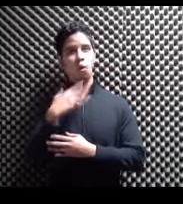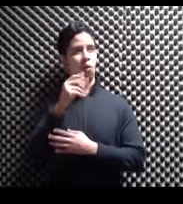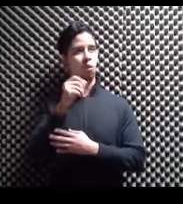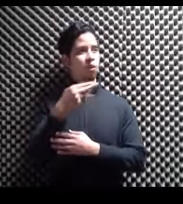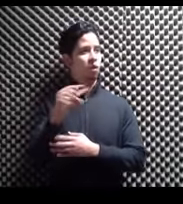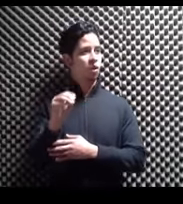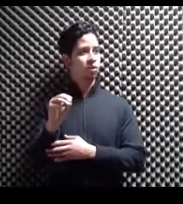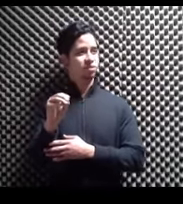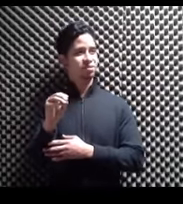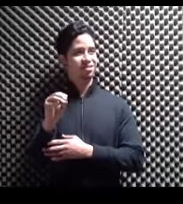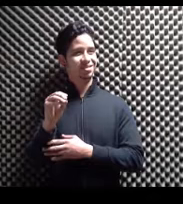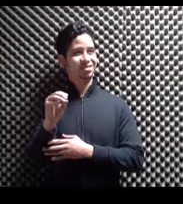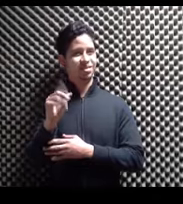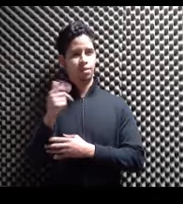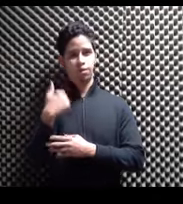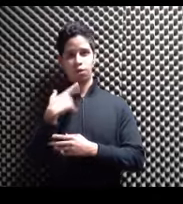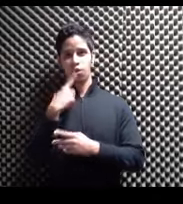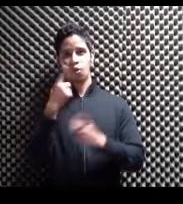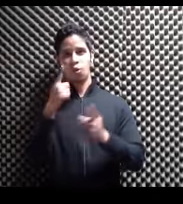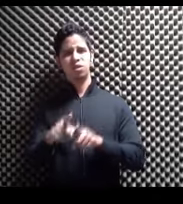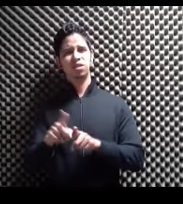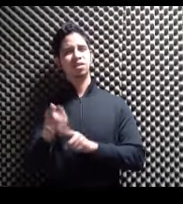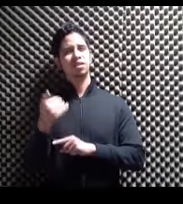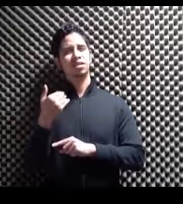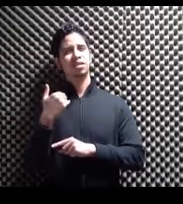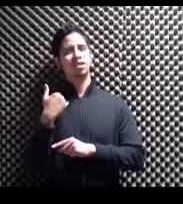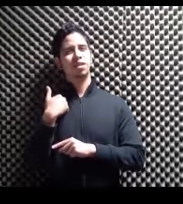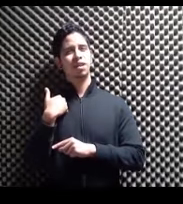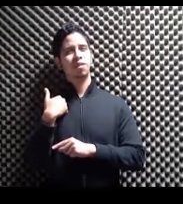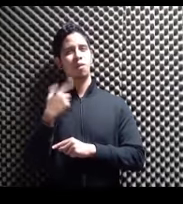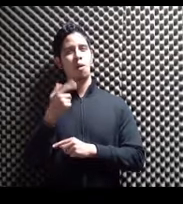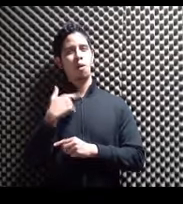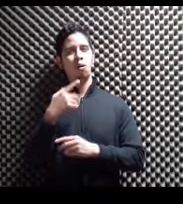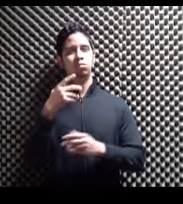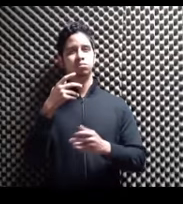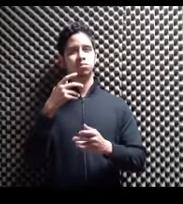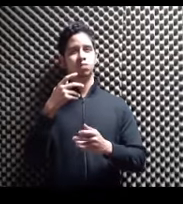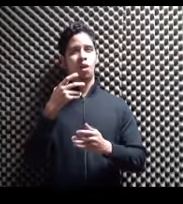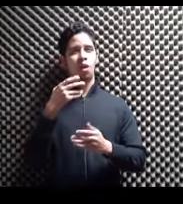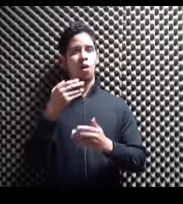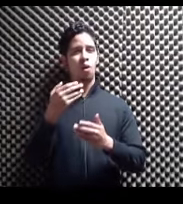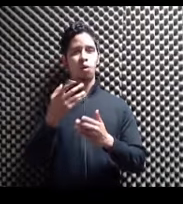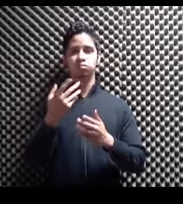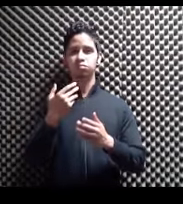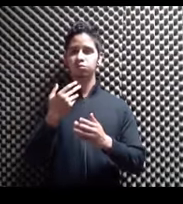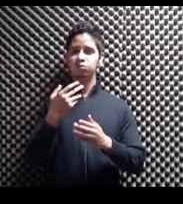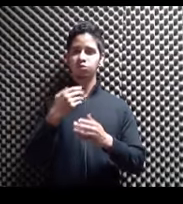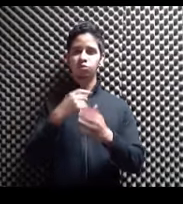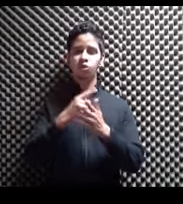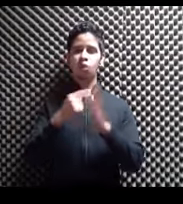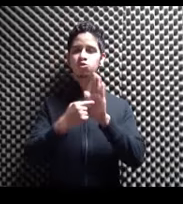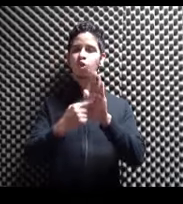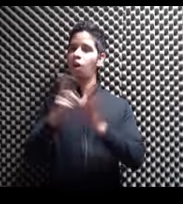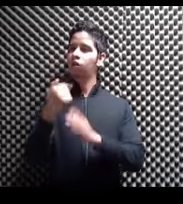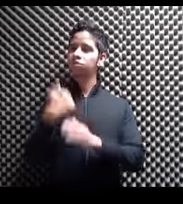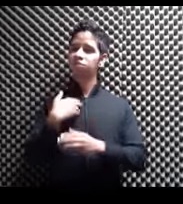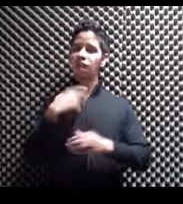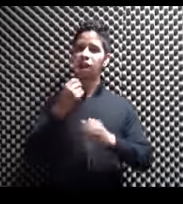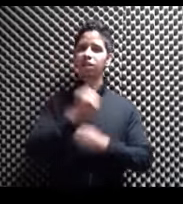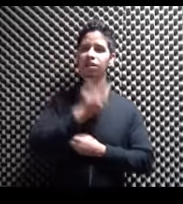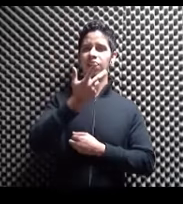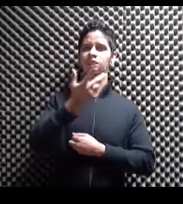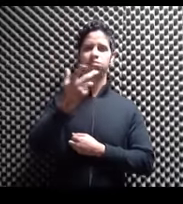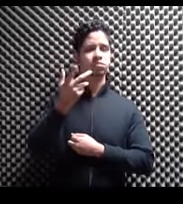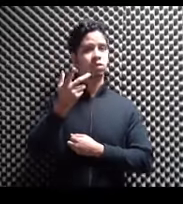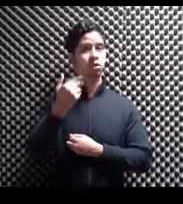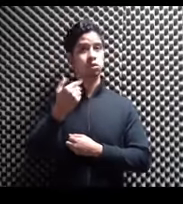empezamos. O sea, venimos con un alborotoso por programa, o sea. Es que esto no es fácil, porque mira que le estoy diciendo a Chenan Martínez que me chequee